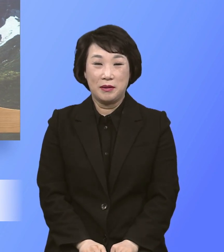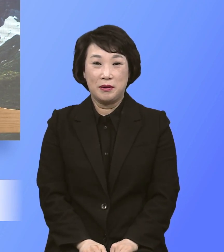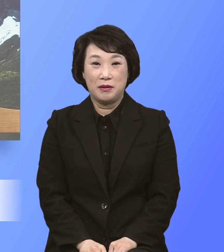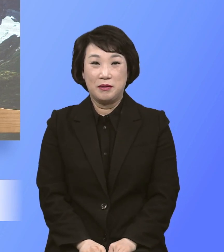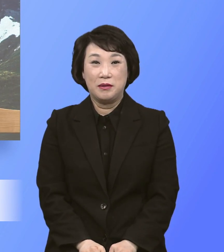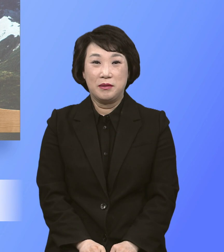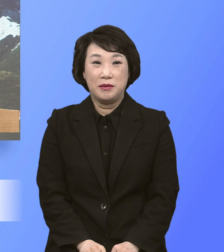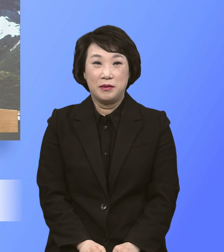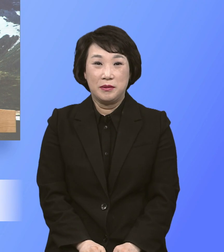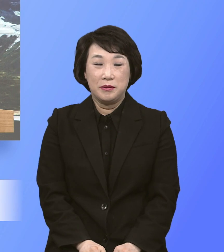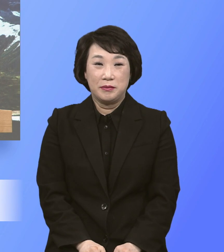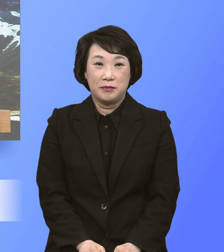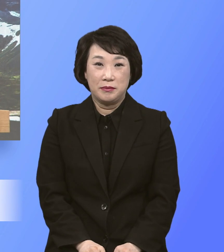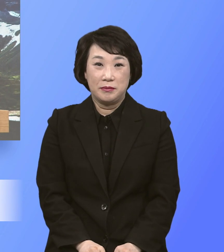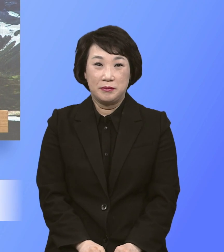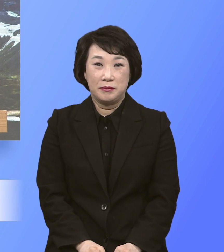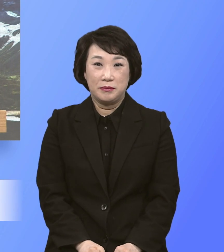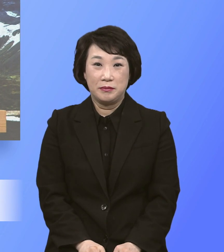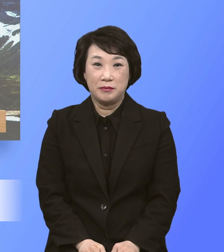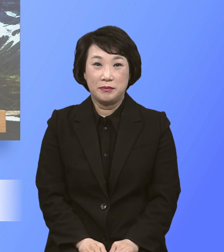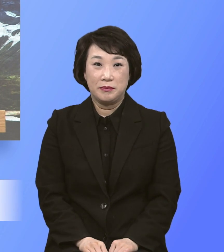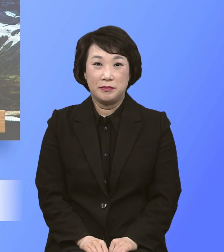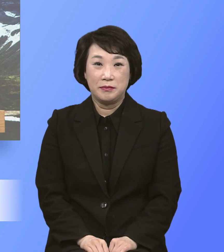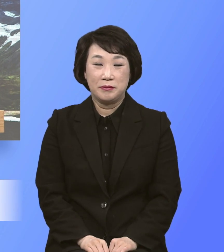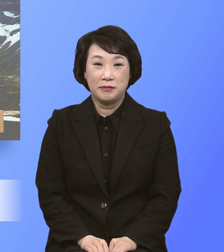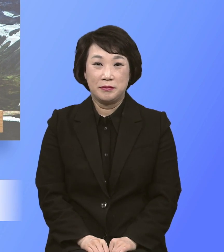라고 하는 것입니다.